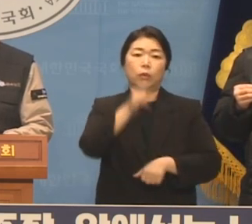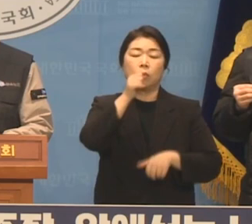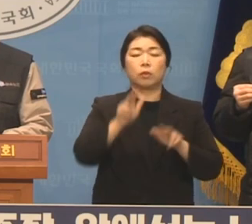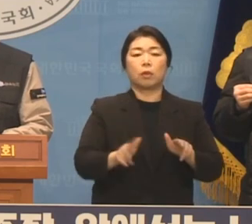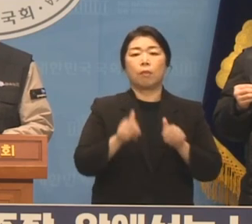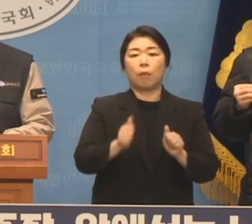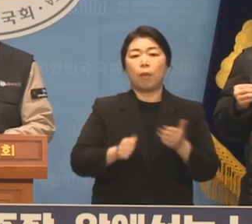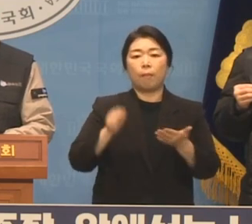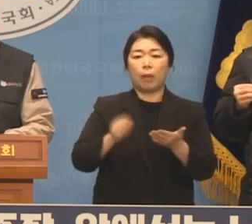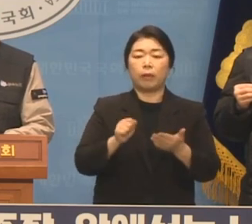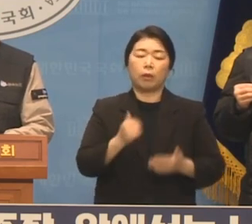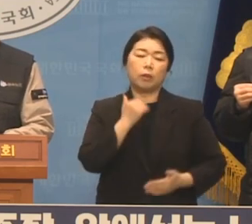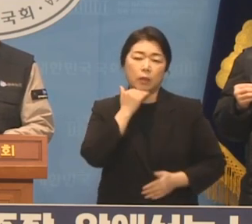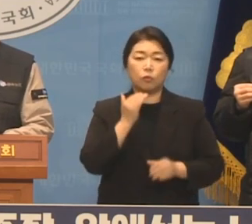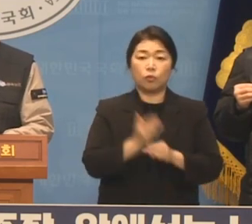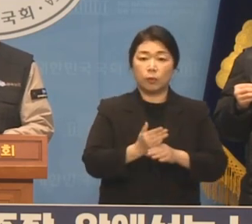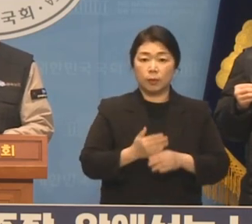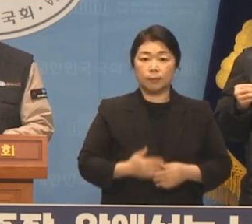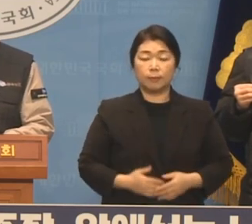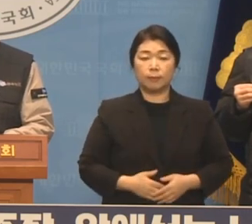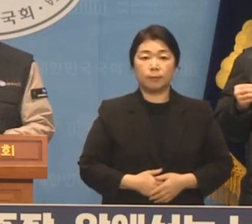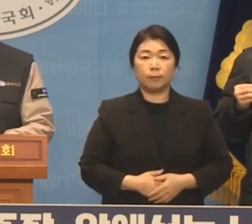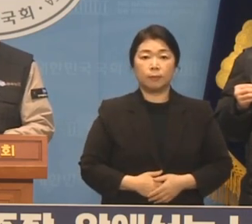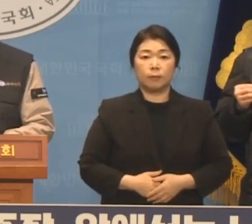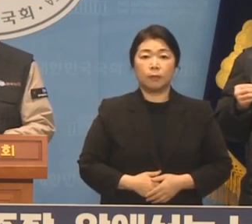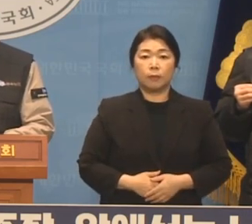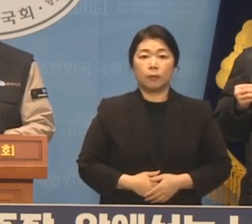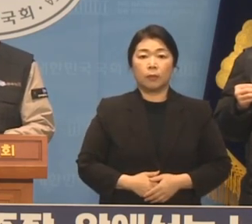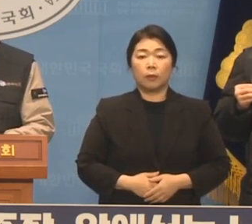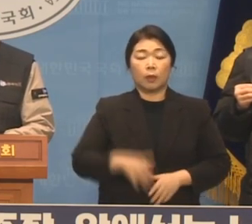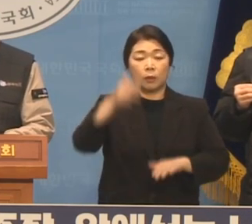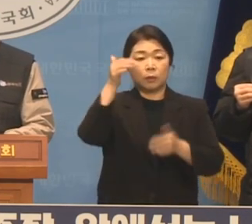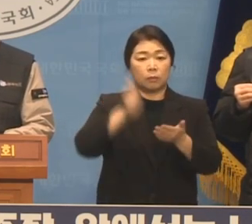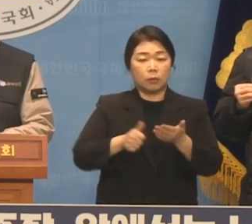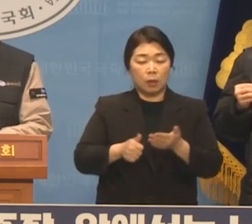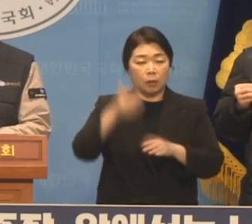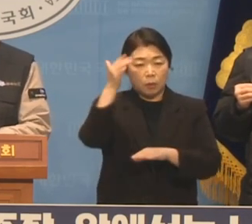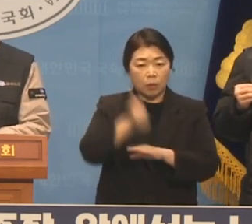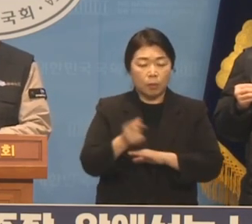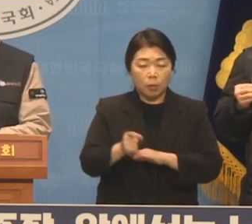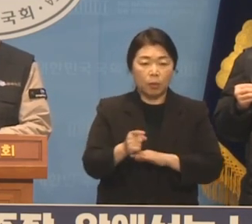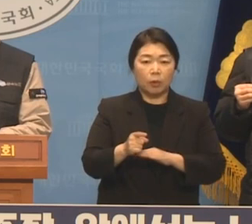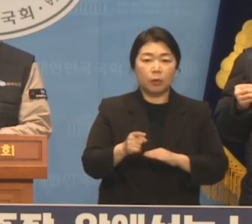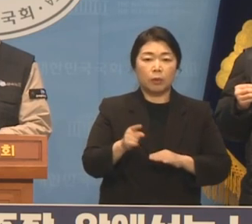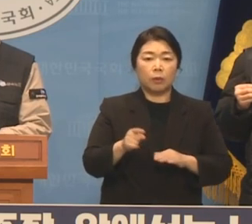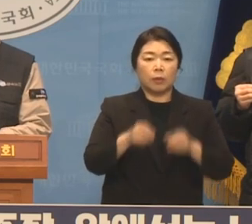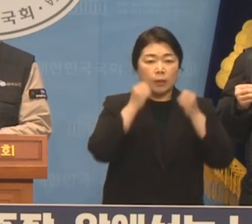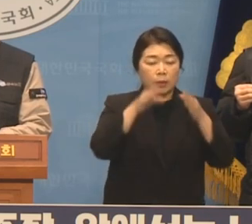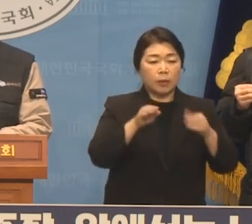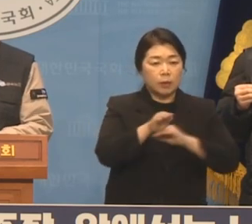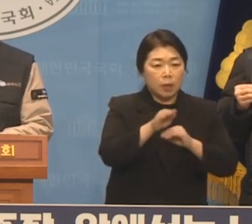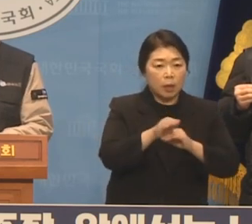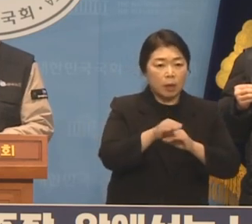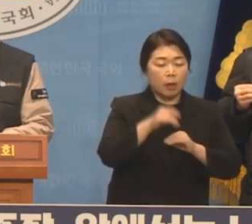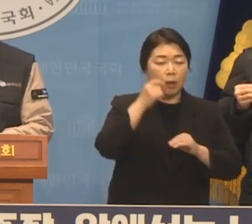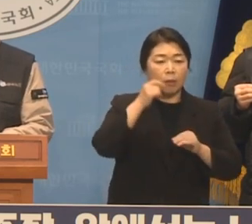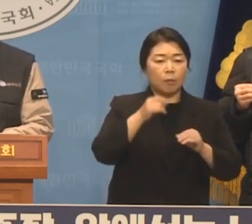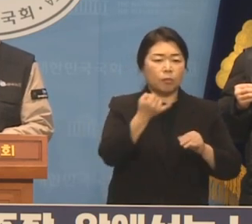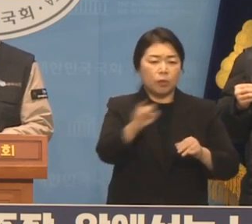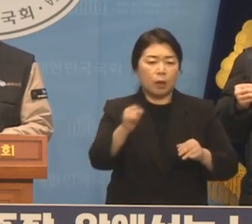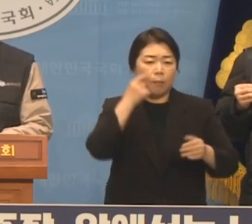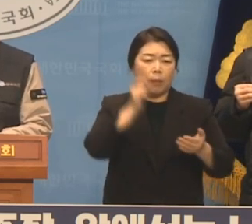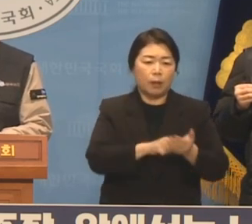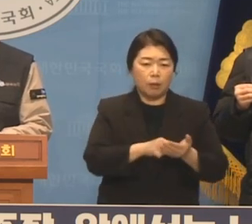법원 판단을 기다리고 있습니다. 신차 결함을 고객 인도 전 발견하지 못했다는 이유로